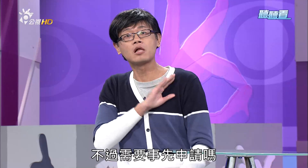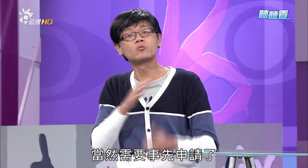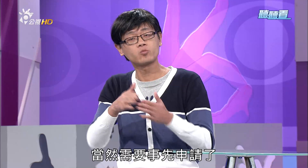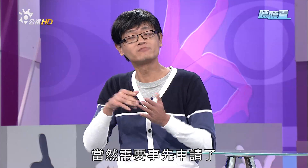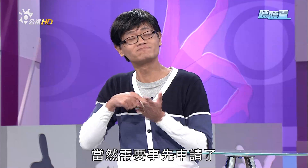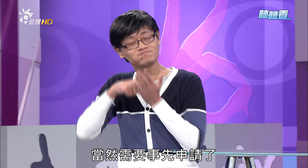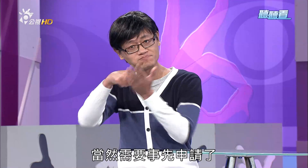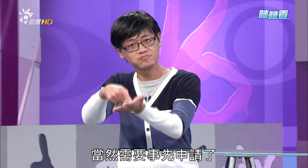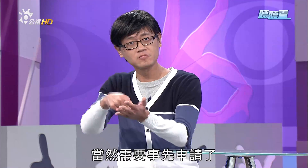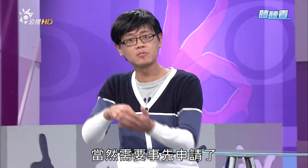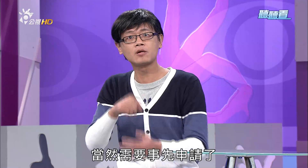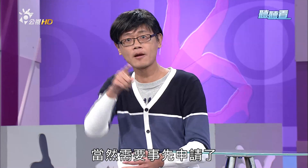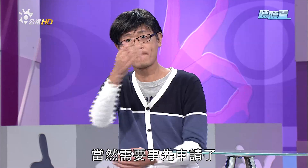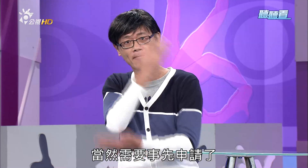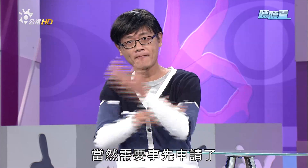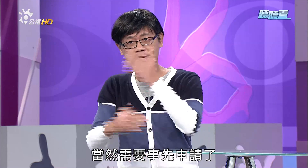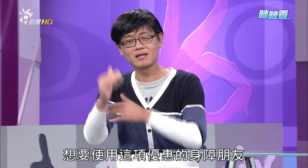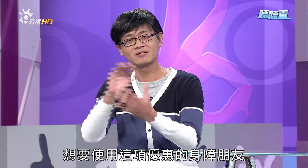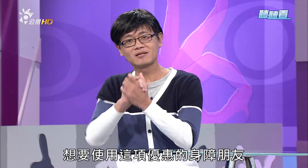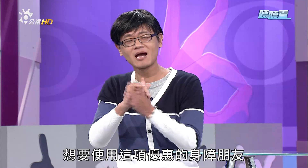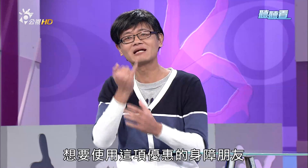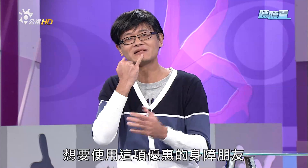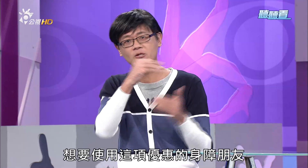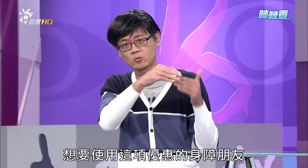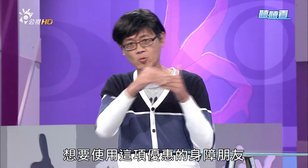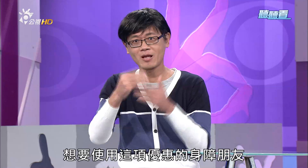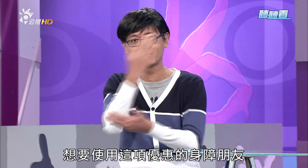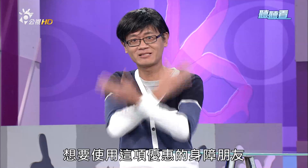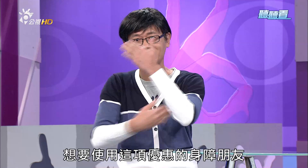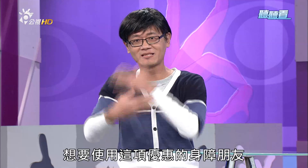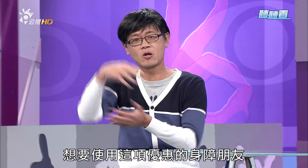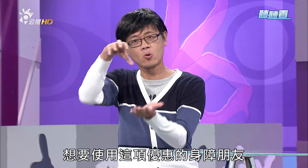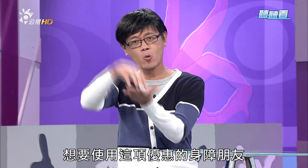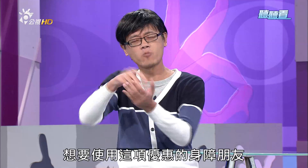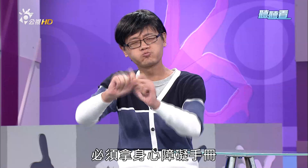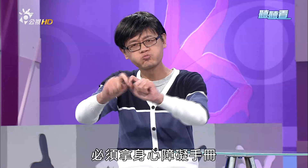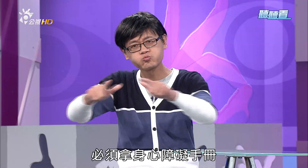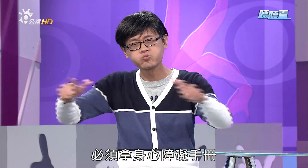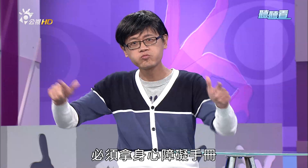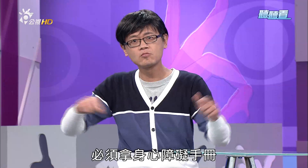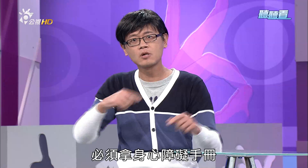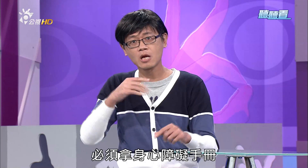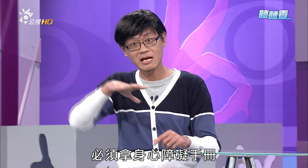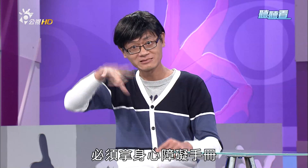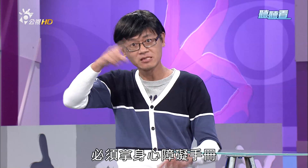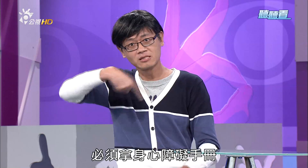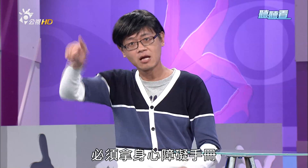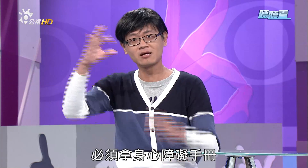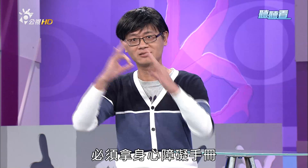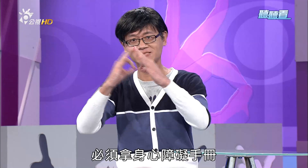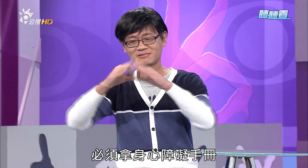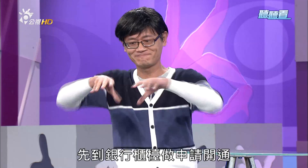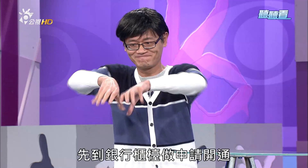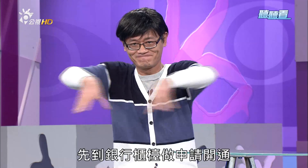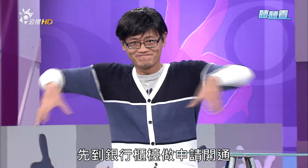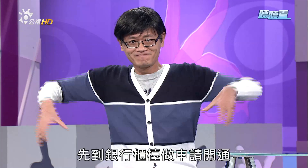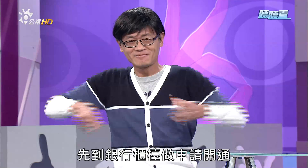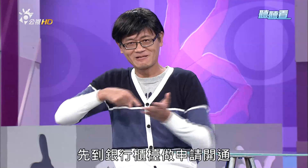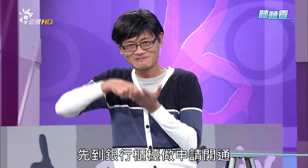当然需要事先申请了。想要使用这项优惠的身障朋友啊，必须拿身心障碍手册，先到银行柜